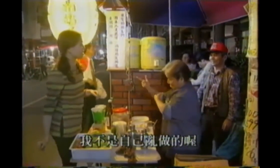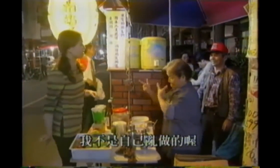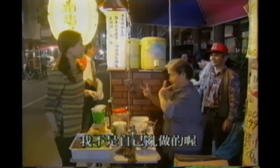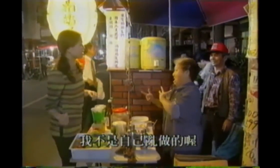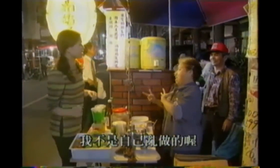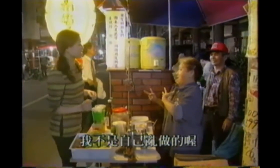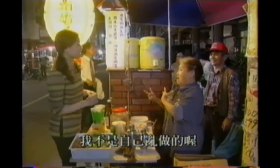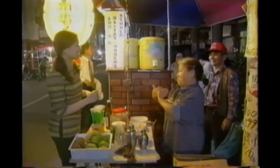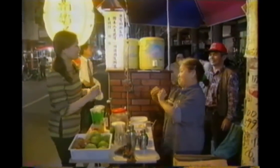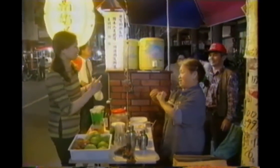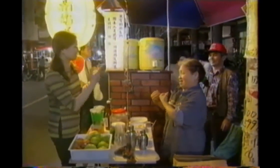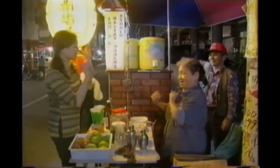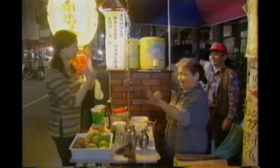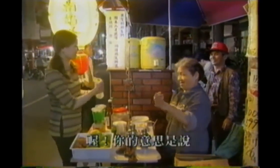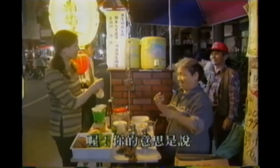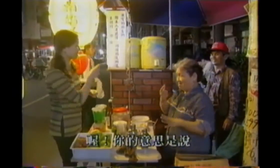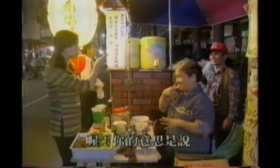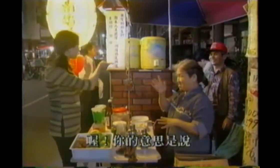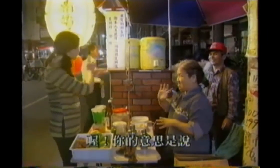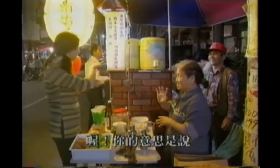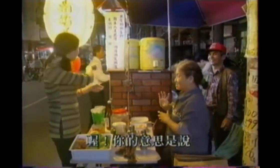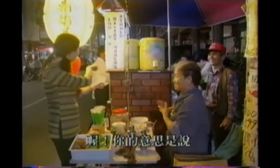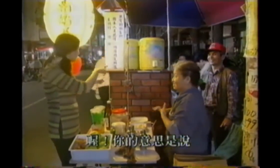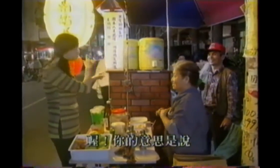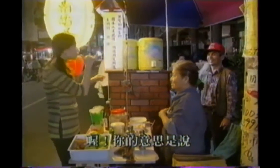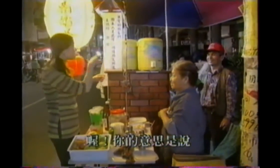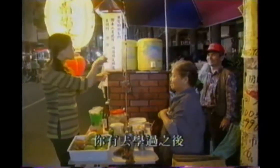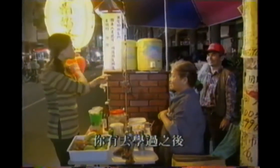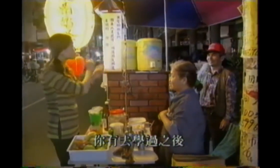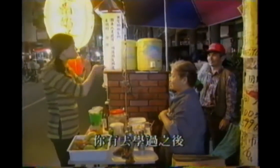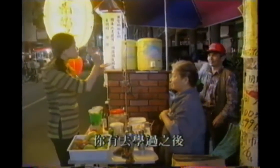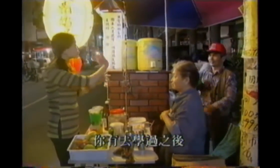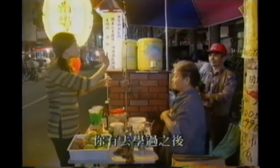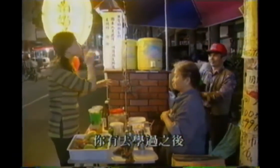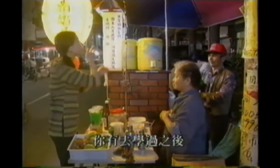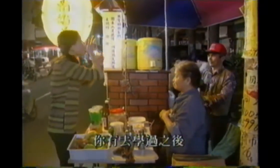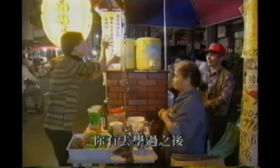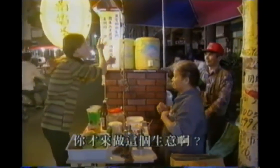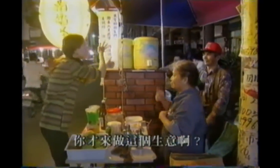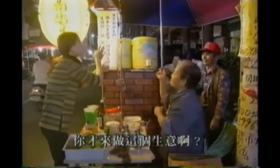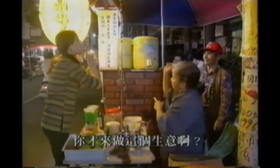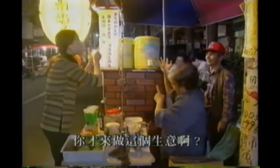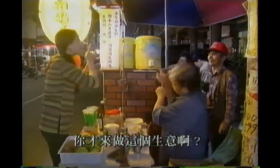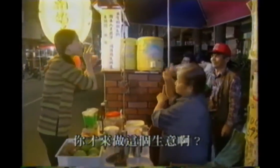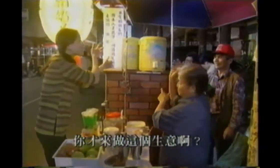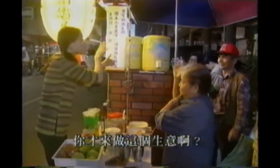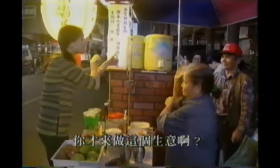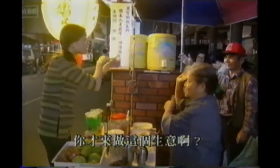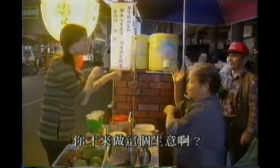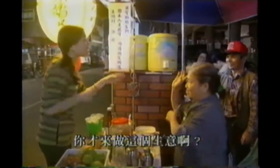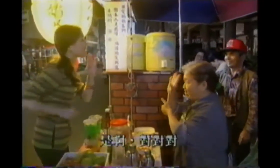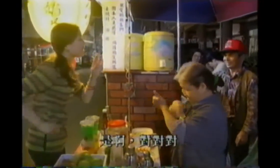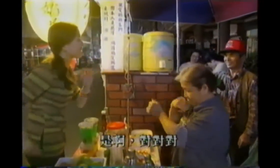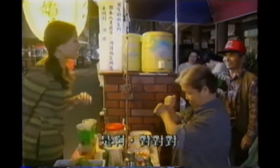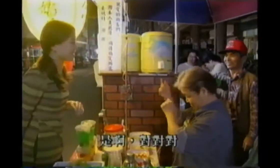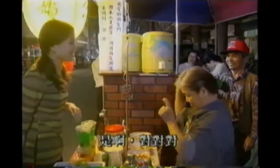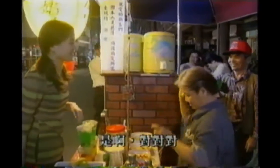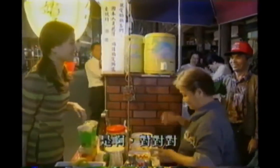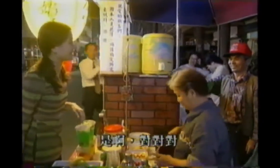的哦。 哦，你的意思是说你有去学过之后你才来做这个生意啊？ 是啊，对对对